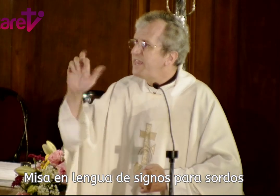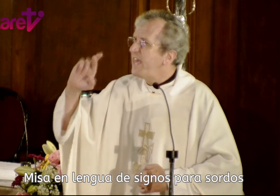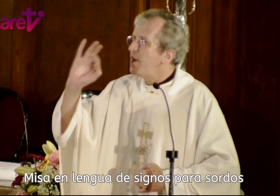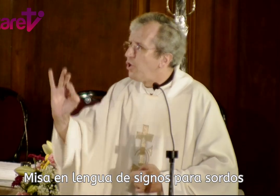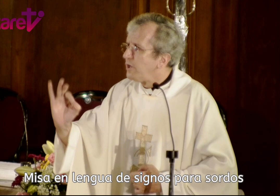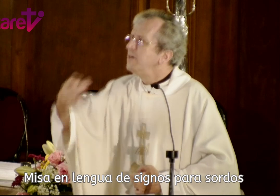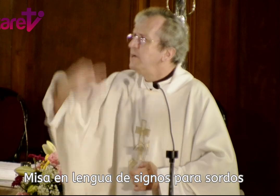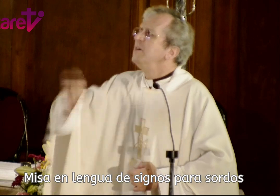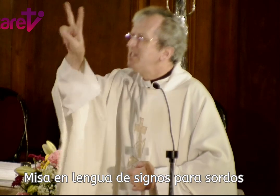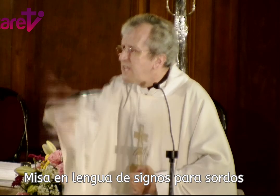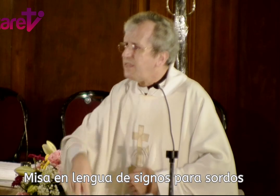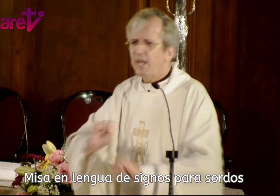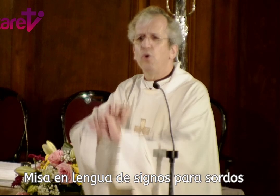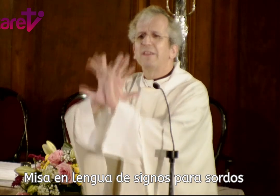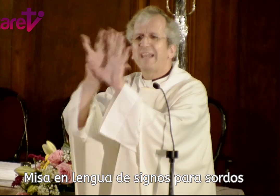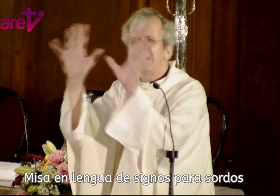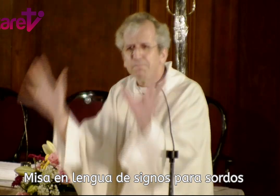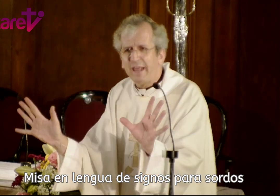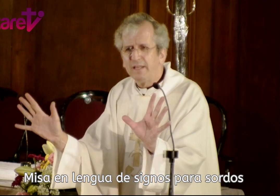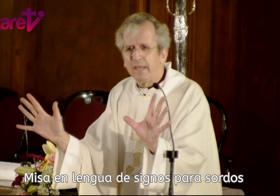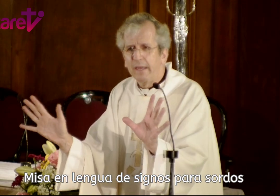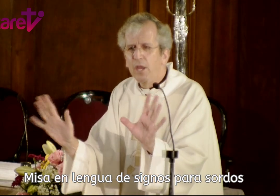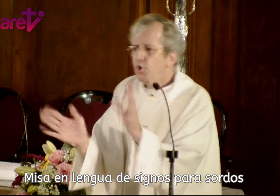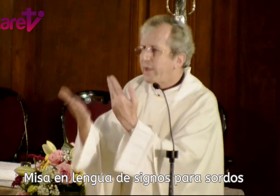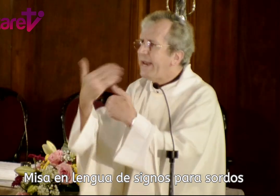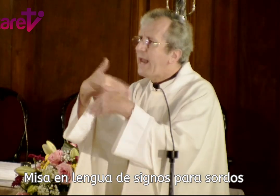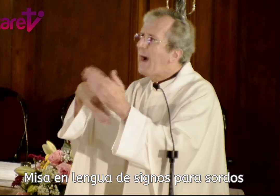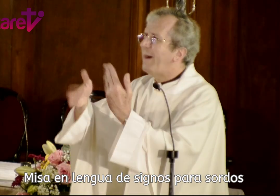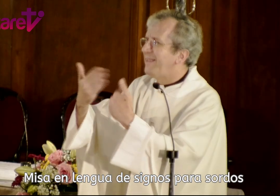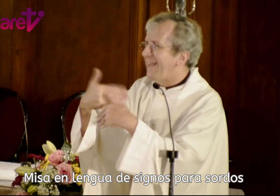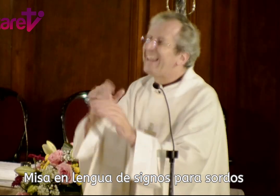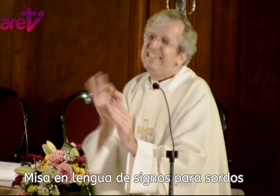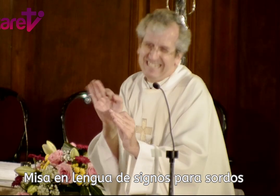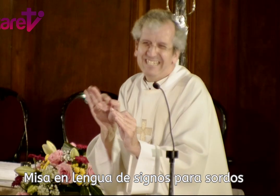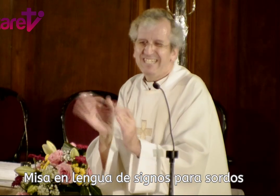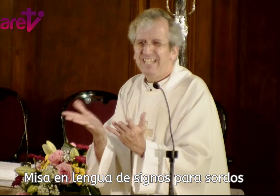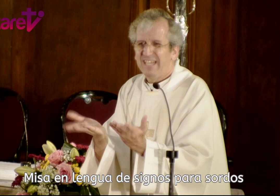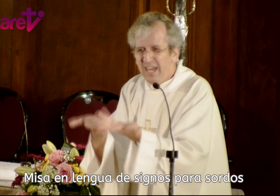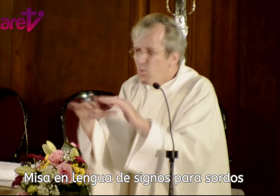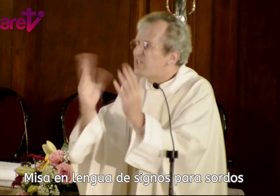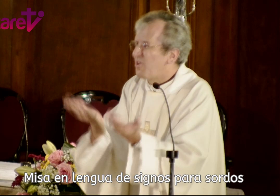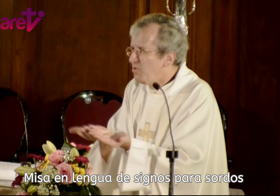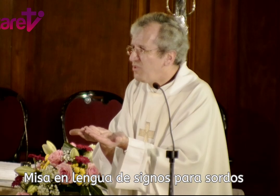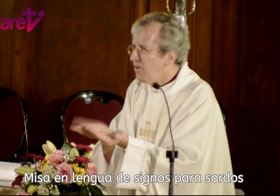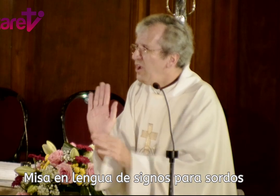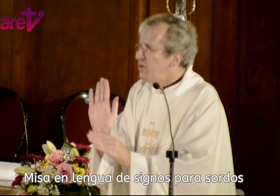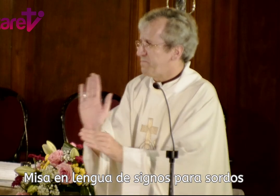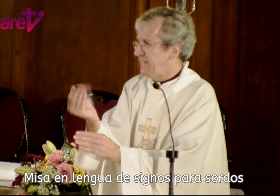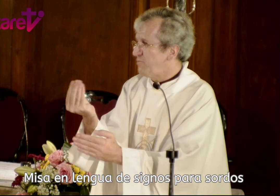sincero, sincero, transparente. No querer aparentar, nuestro mundo nos presenta muchas